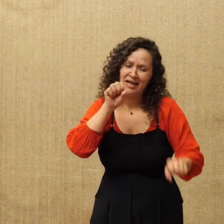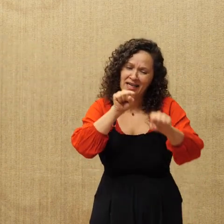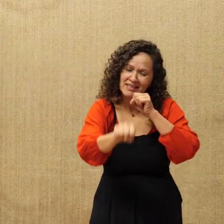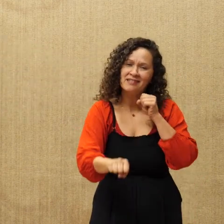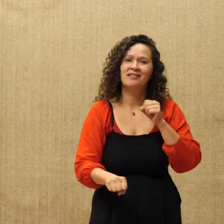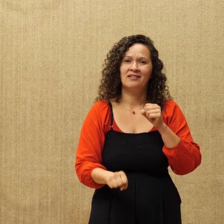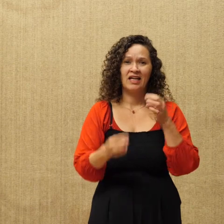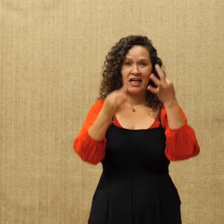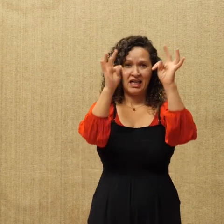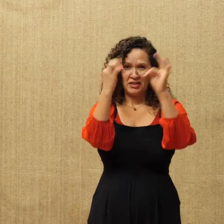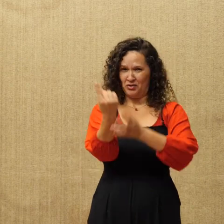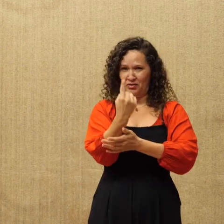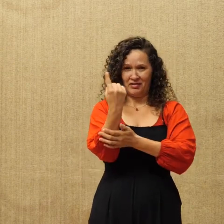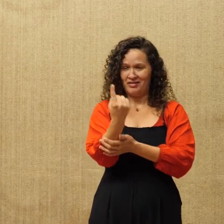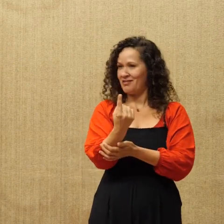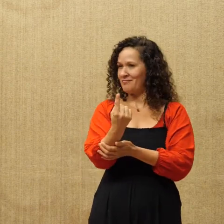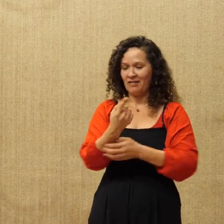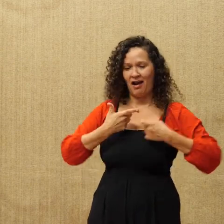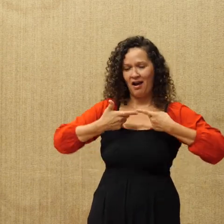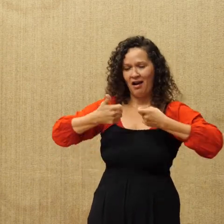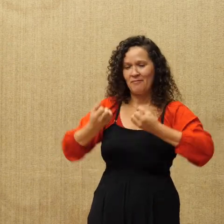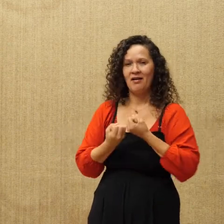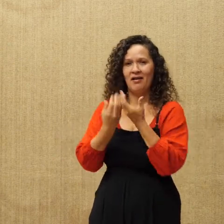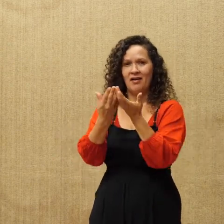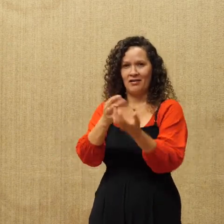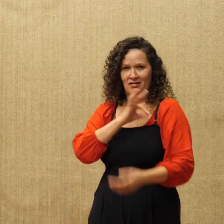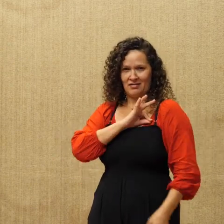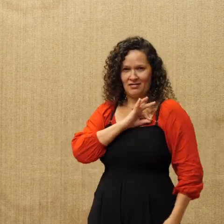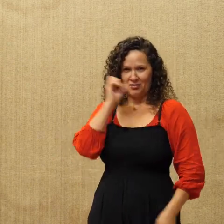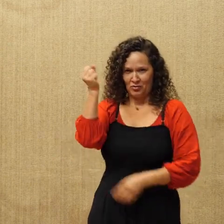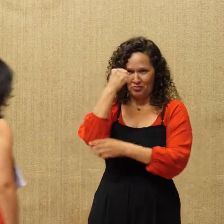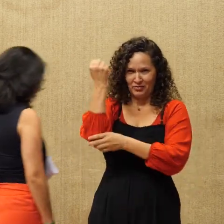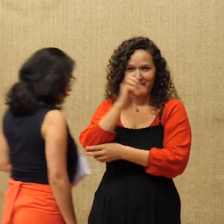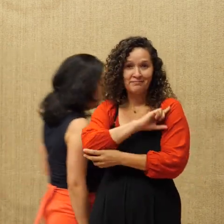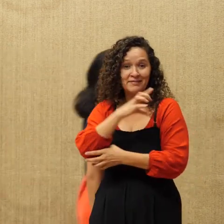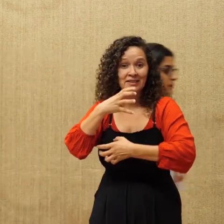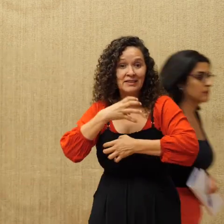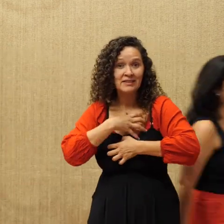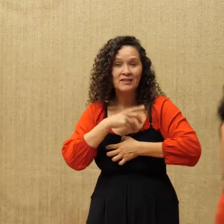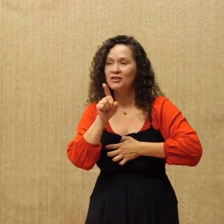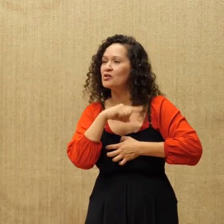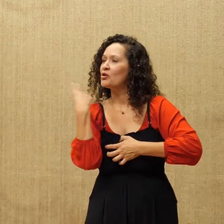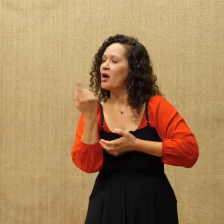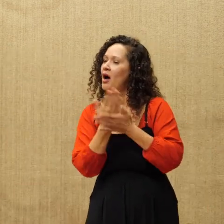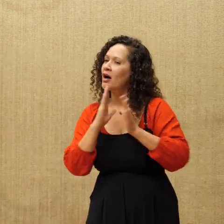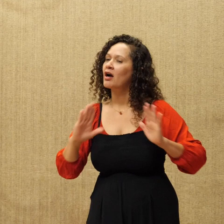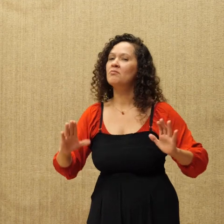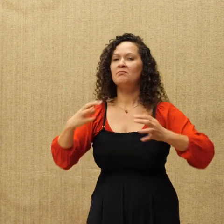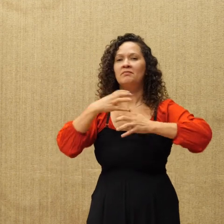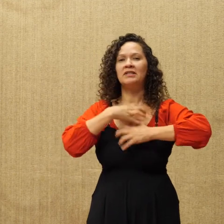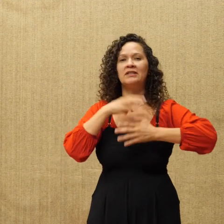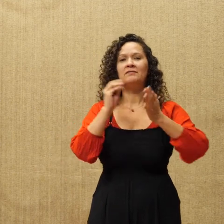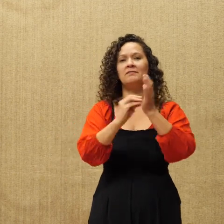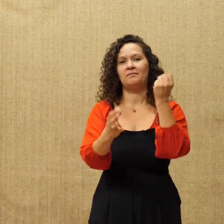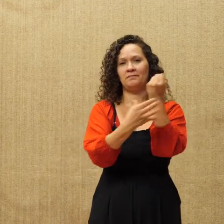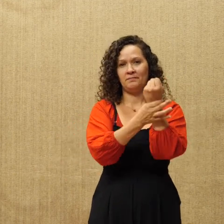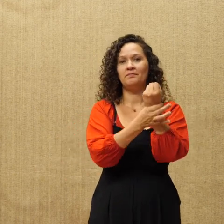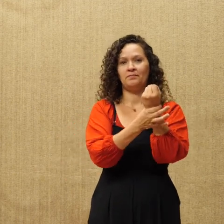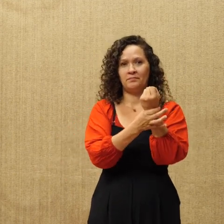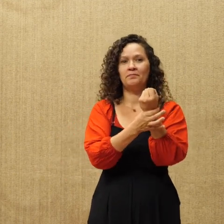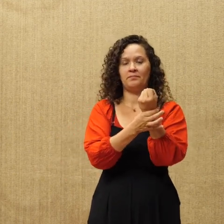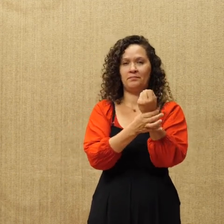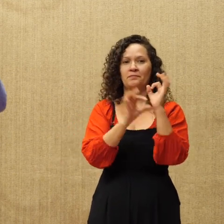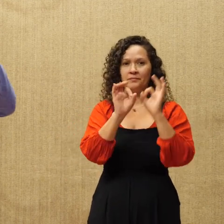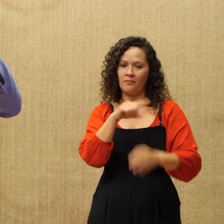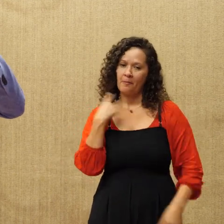a tecnologia não adianta a gente armar, criar viatura, criar essa sensação. Nós temos que acabar com essa sensação de segurança.